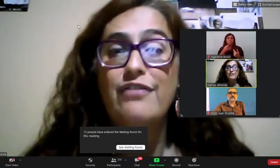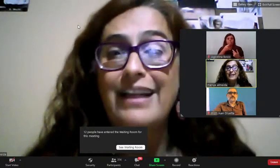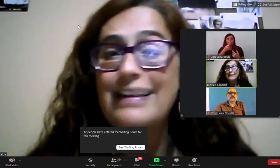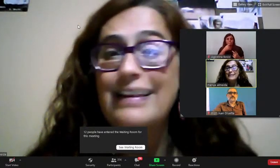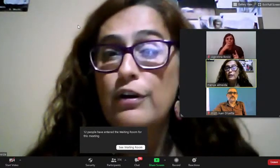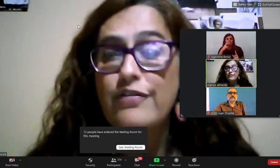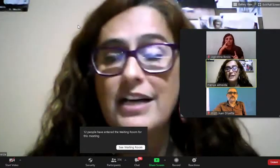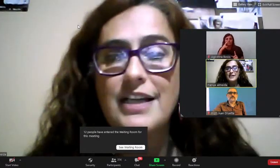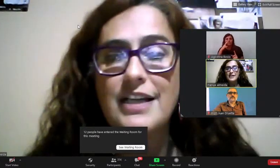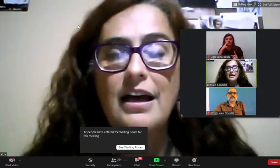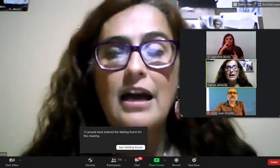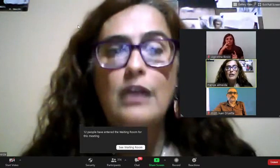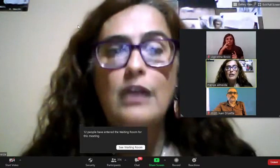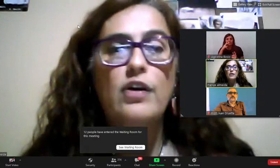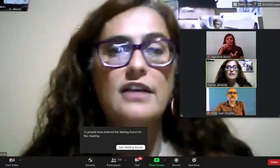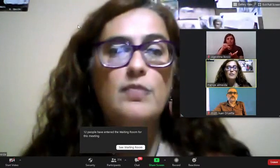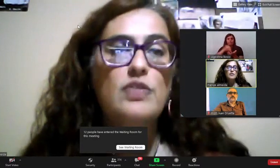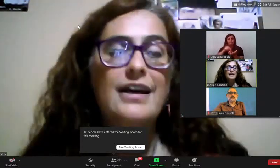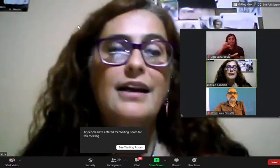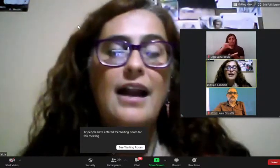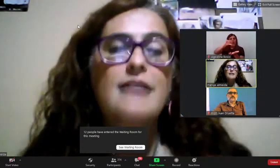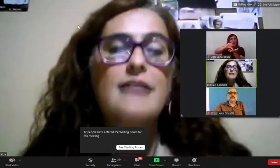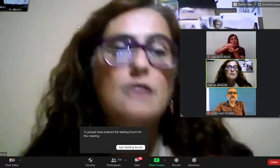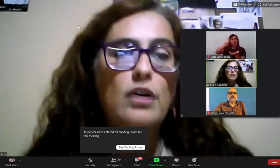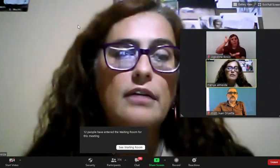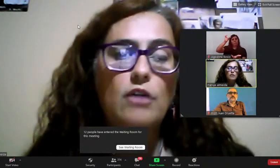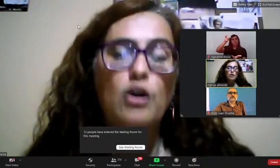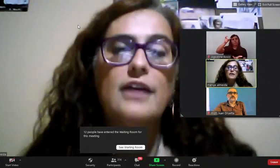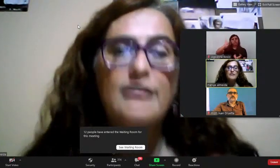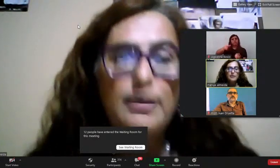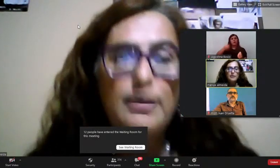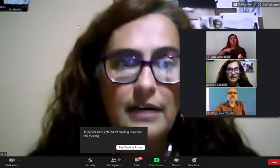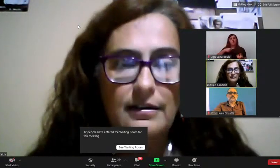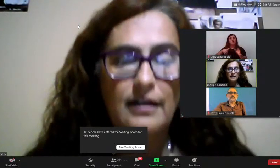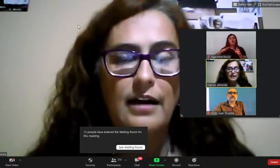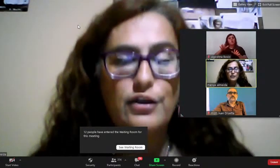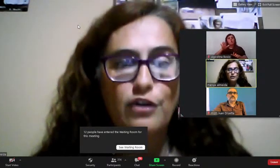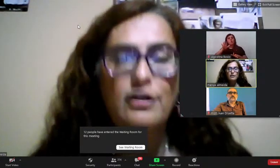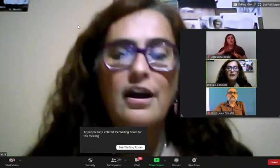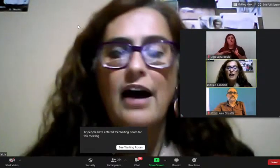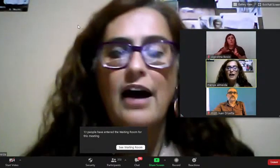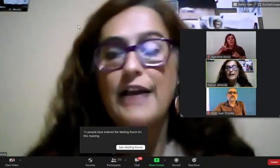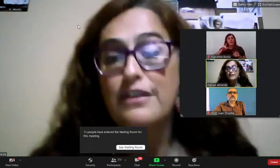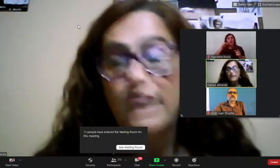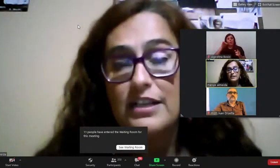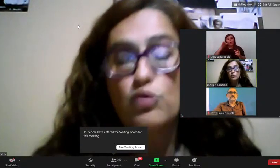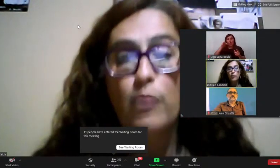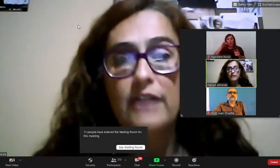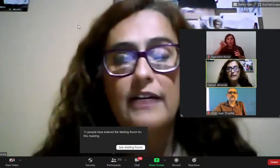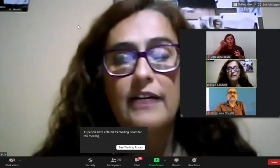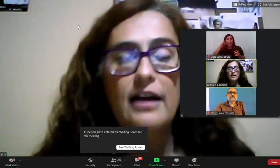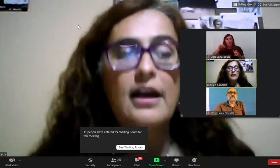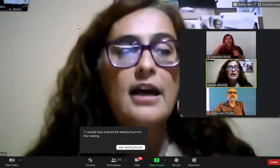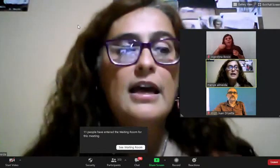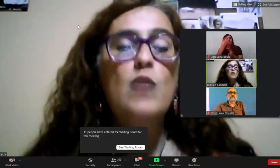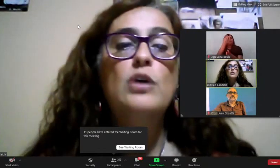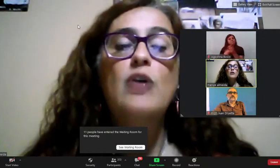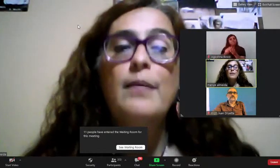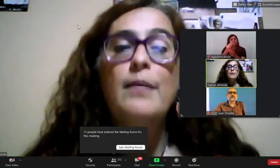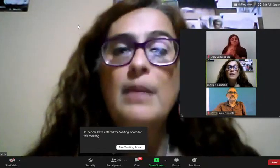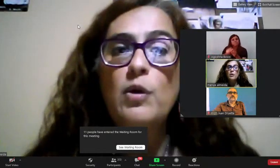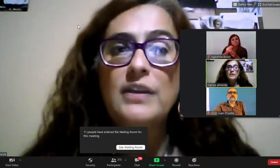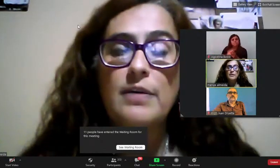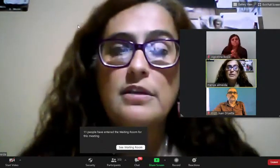perspectiva de falta o de falla, lo que hacemos es generar acciones correctivas en relación a esa falla supuesta, y